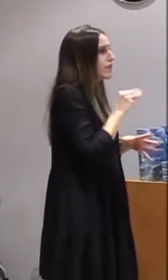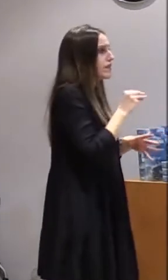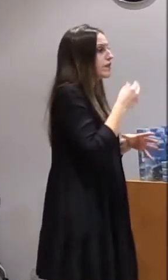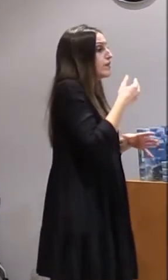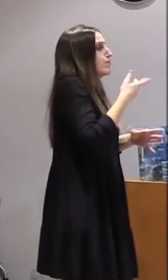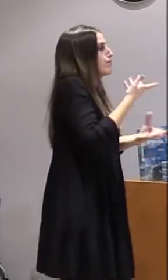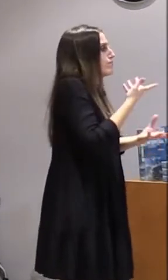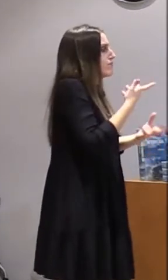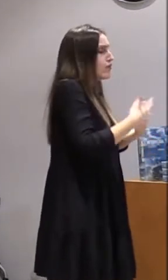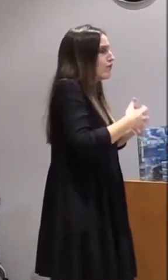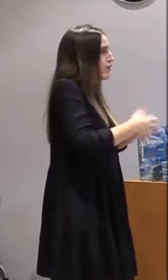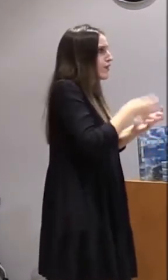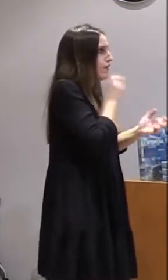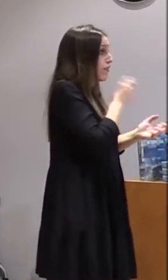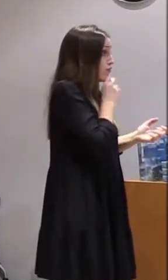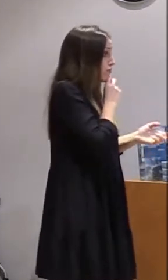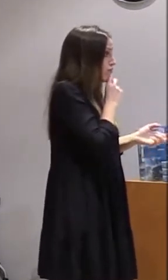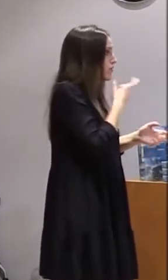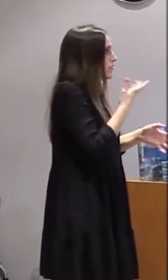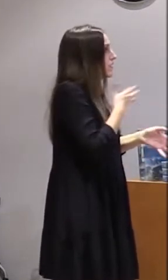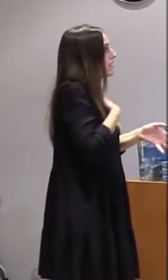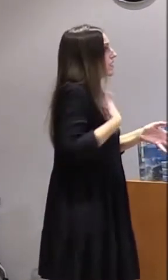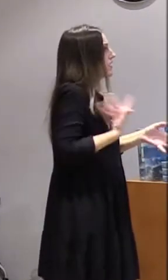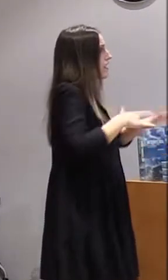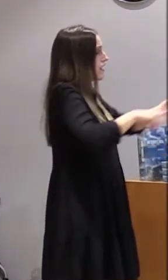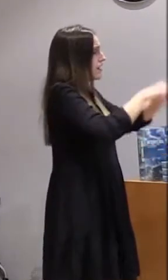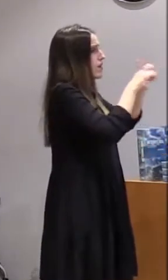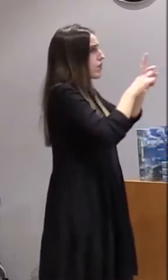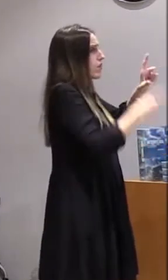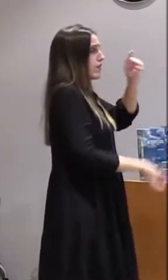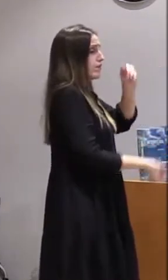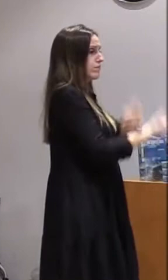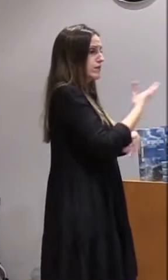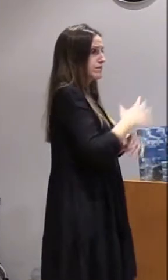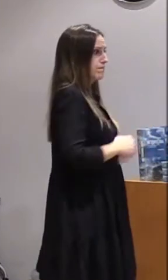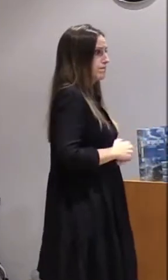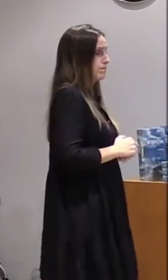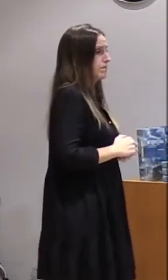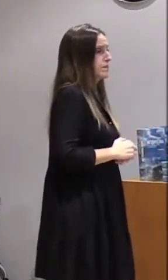de las nubes y quiso plasmarlo además en sus cuadros y en sus dibujos.